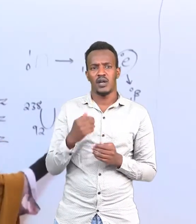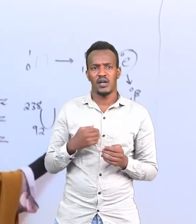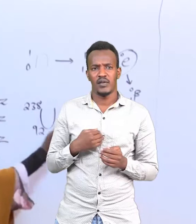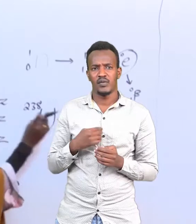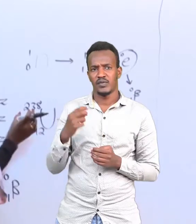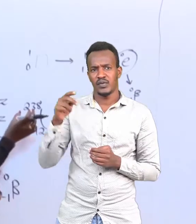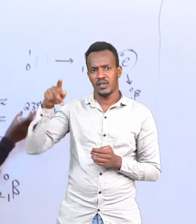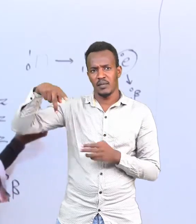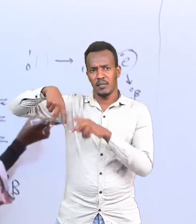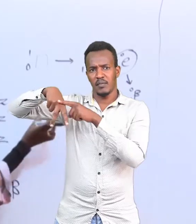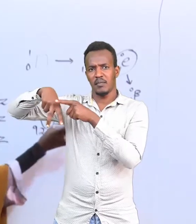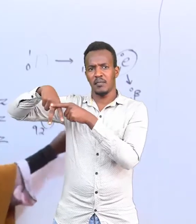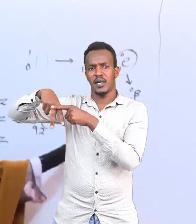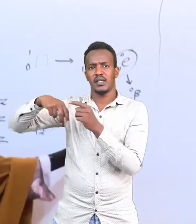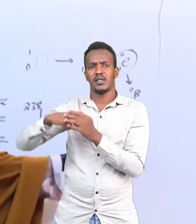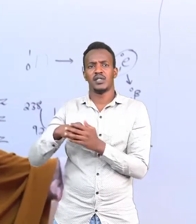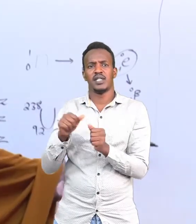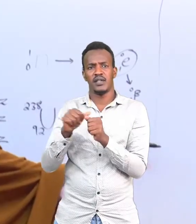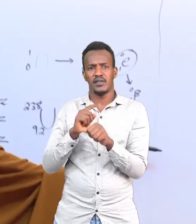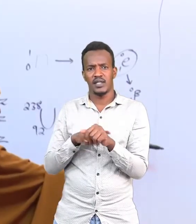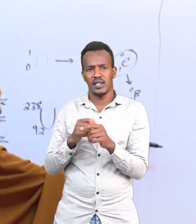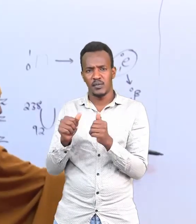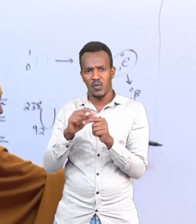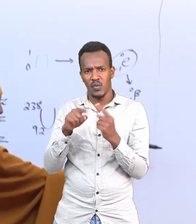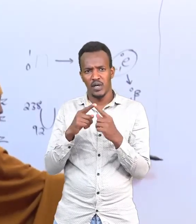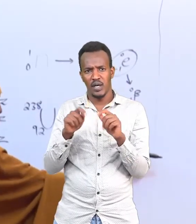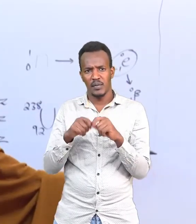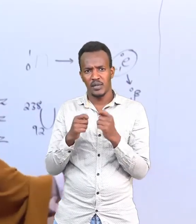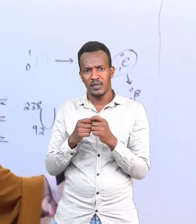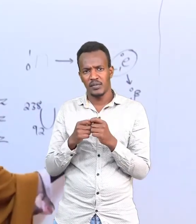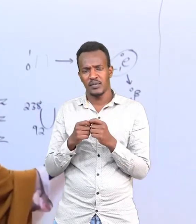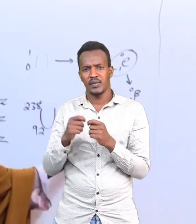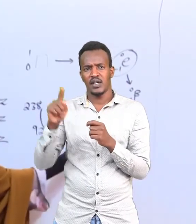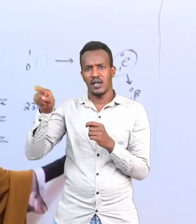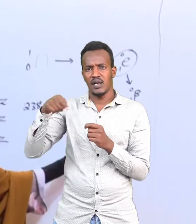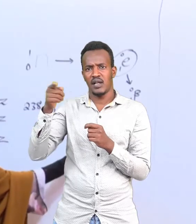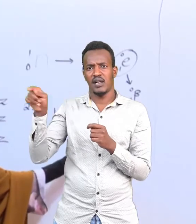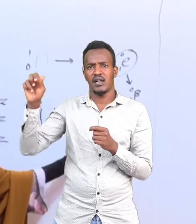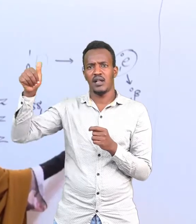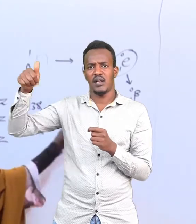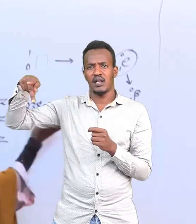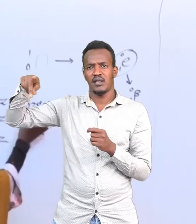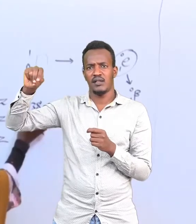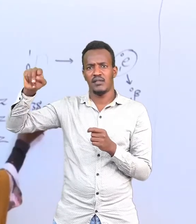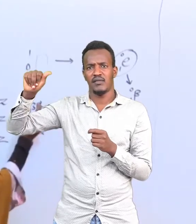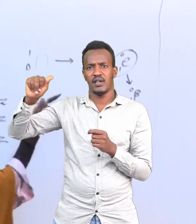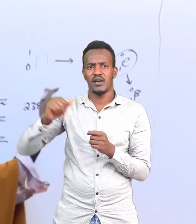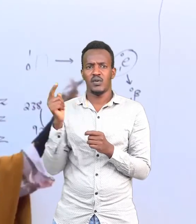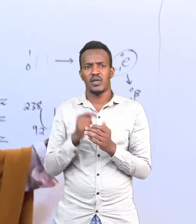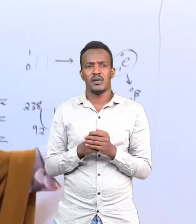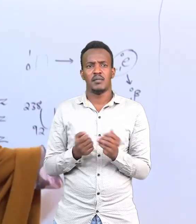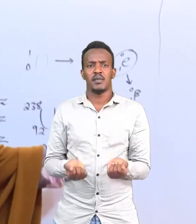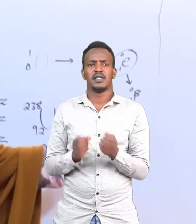aan tan u soo saaro. Kadib waxaa la yidhi markastoo dhikey uu dhaco markaasi alfadu curiyaha cusub ee markaasi kuu soo baxaya mass numberkiisu